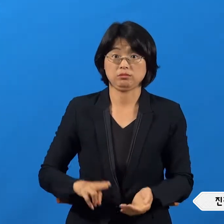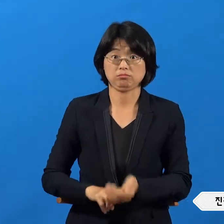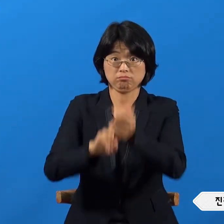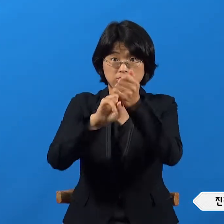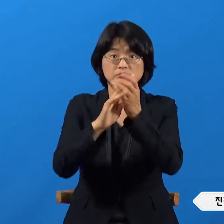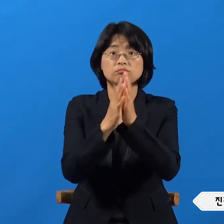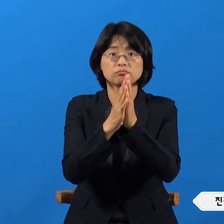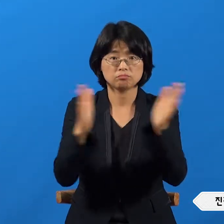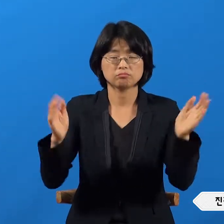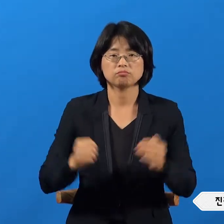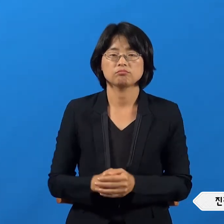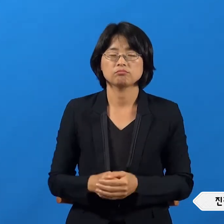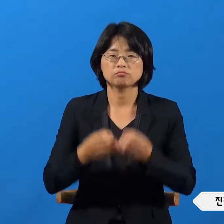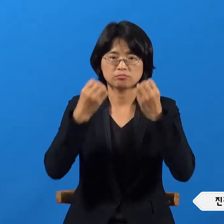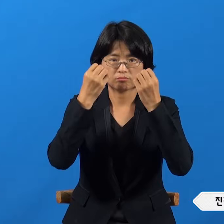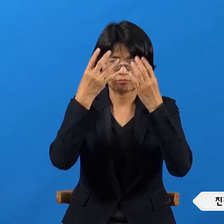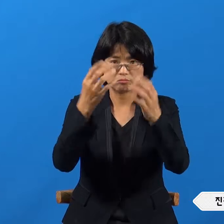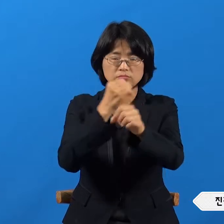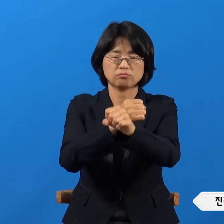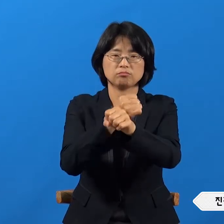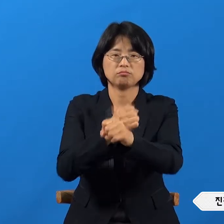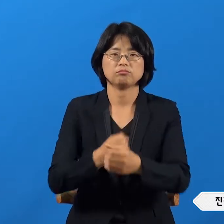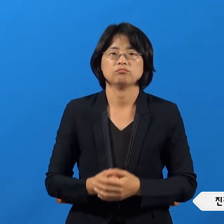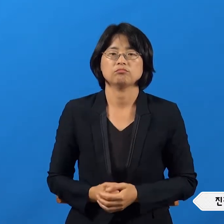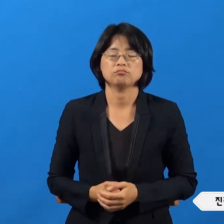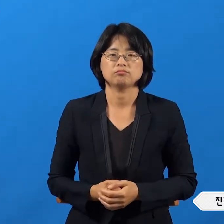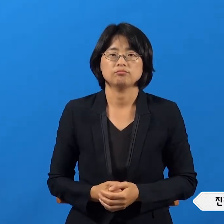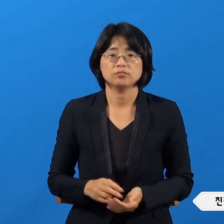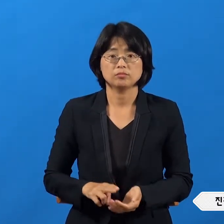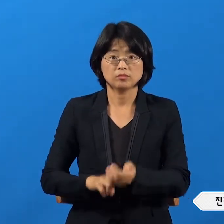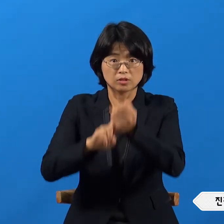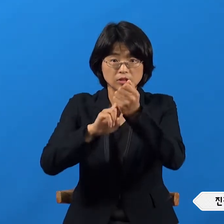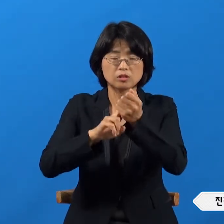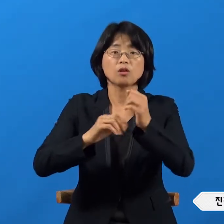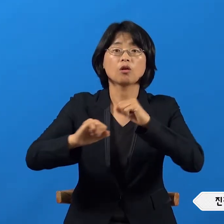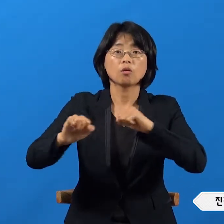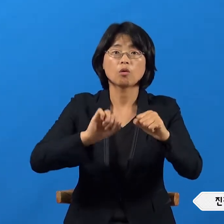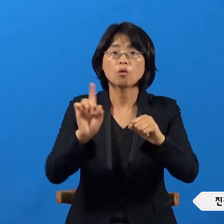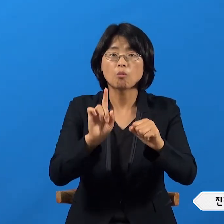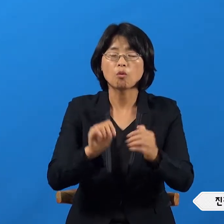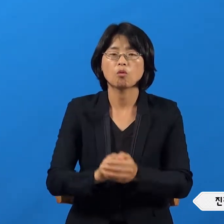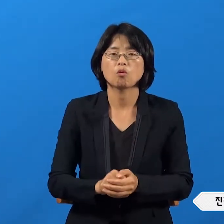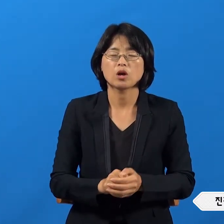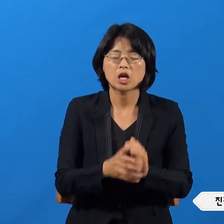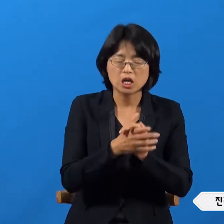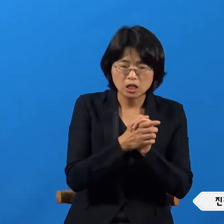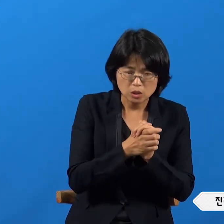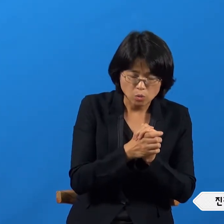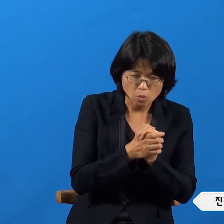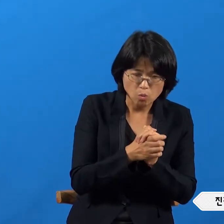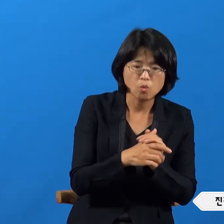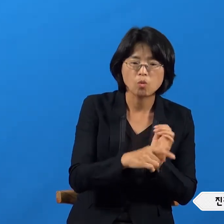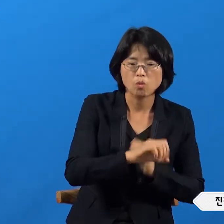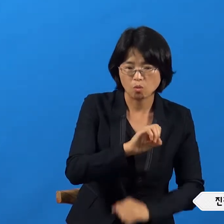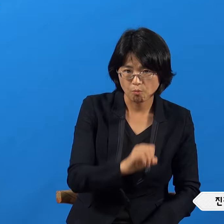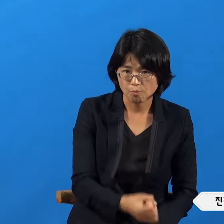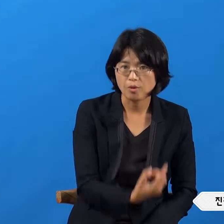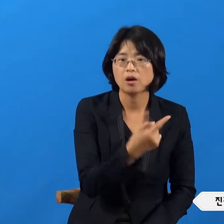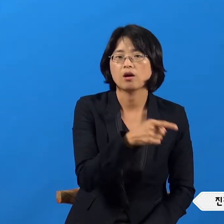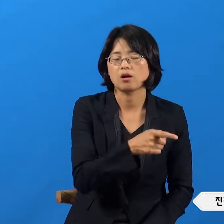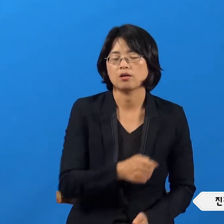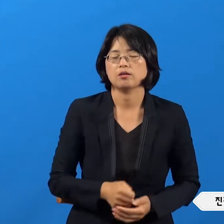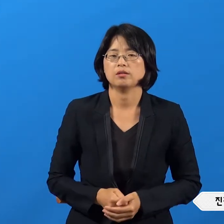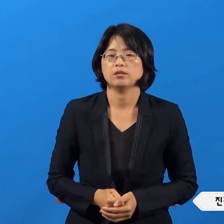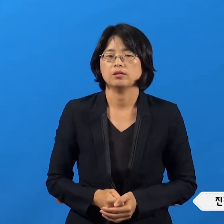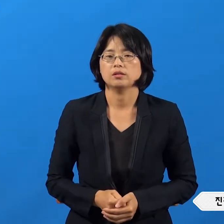시작합니다. 기적의 역사는 그들의 기도에서부터 시작되었고, 그 기도는 기도 응답인